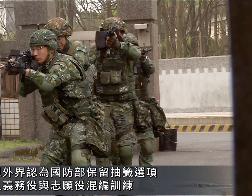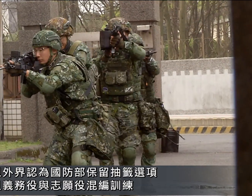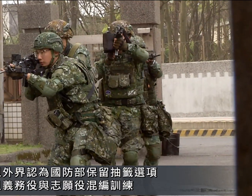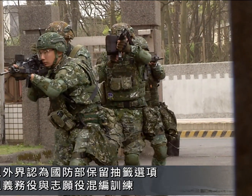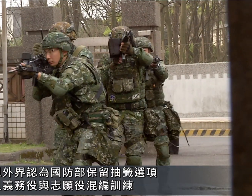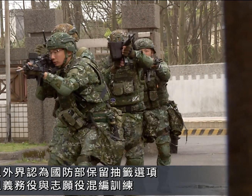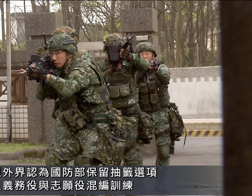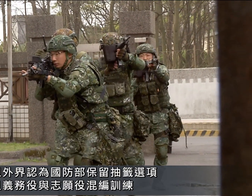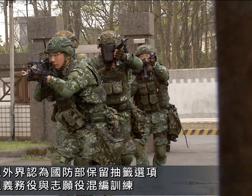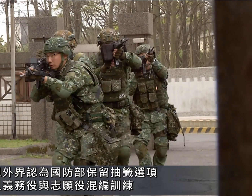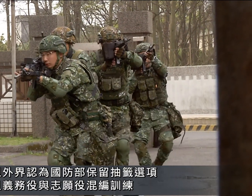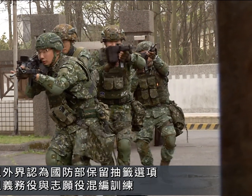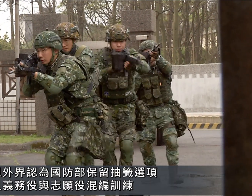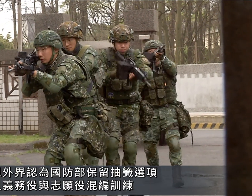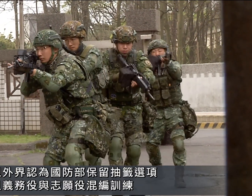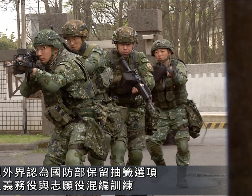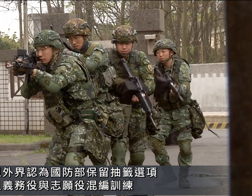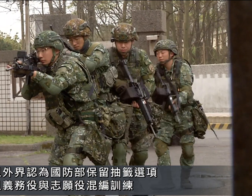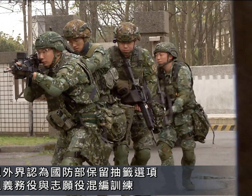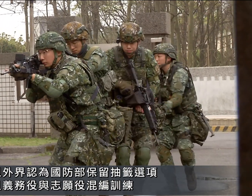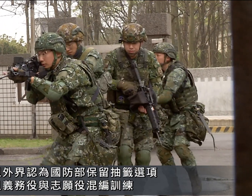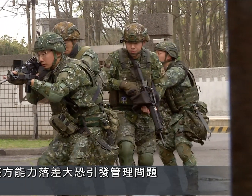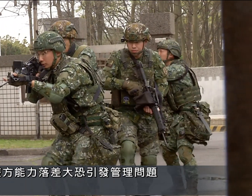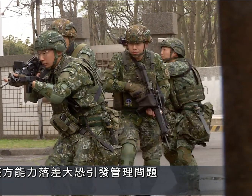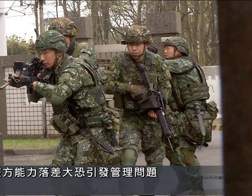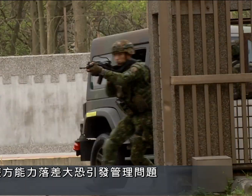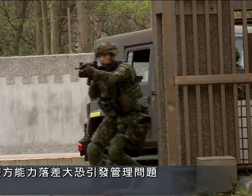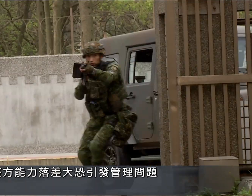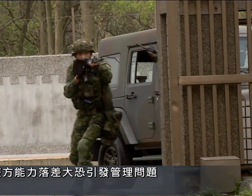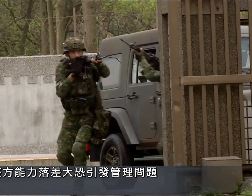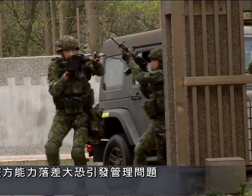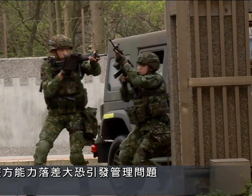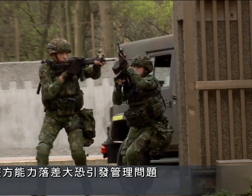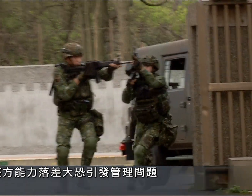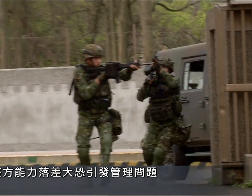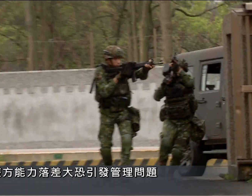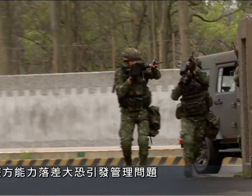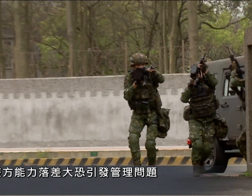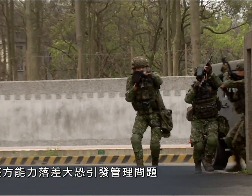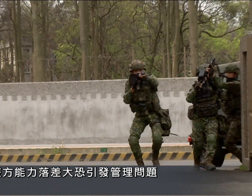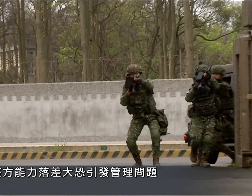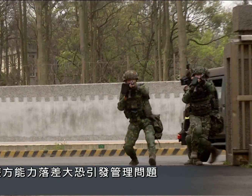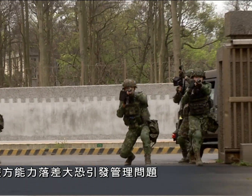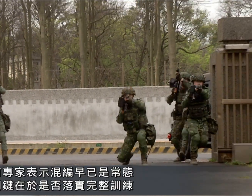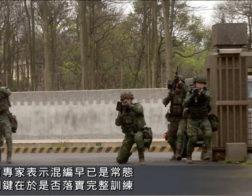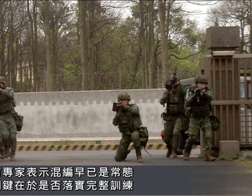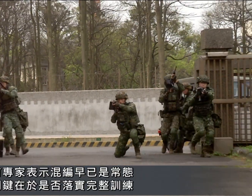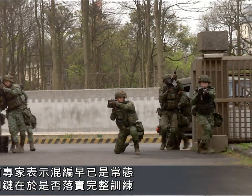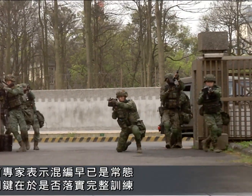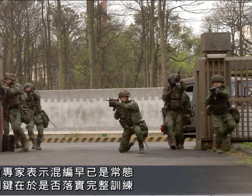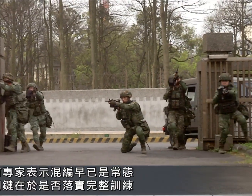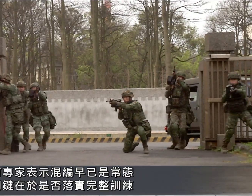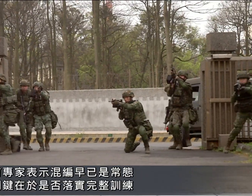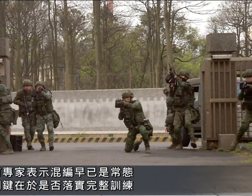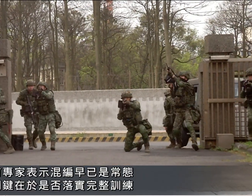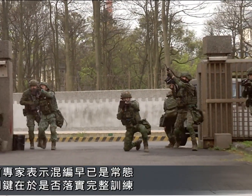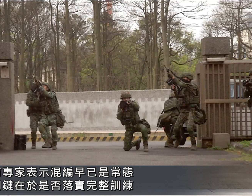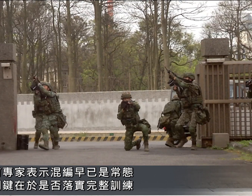务役与志愿役混编训练，双方能力落差大，恐引发管理问题。有专家表示， 混编早已是常